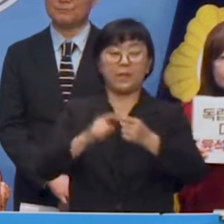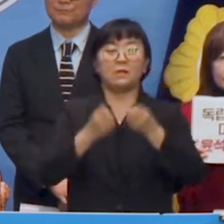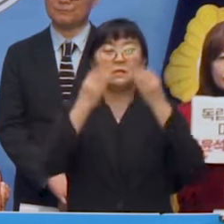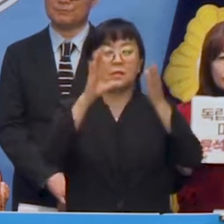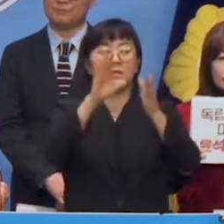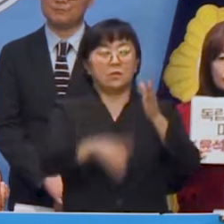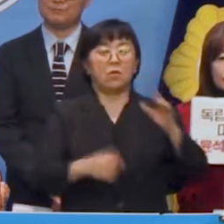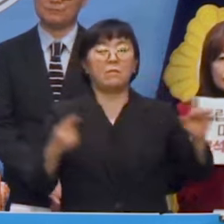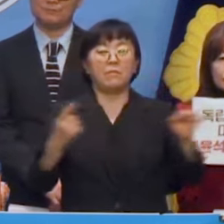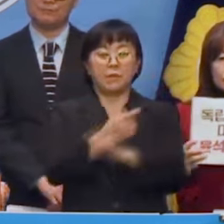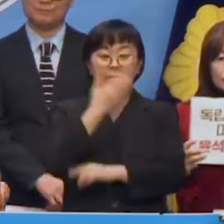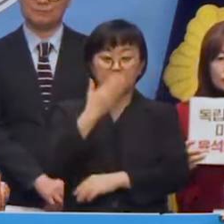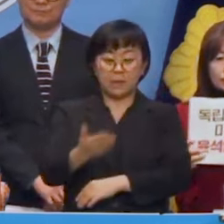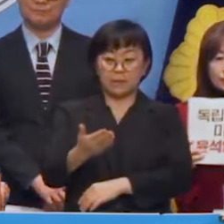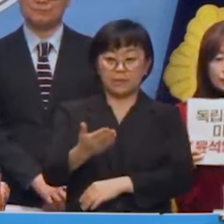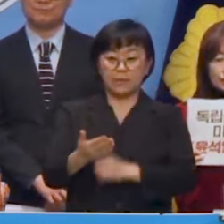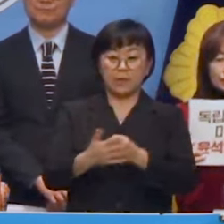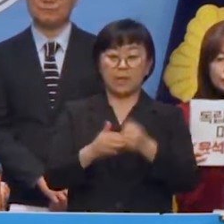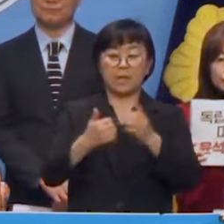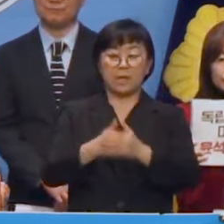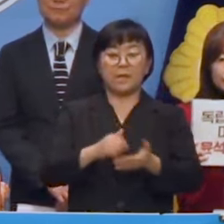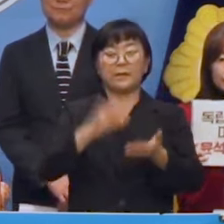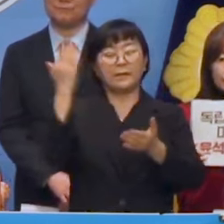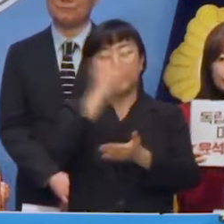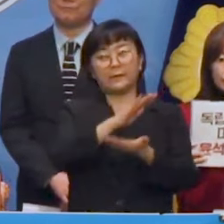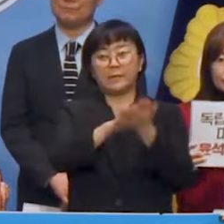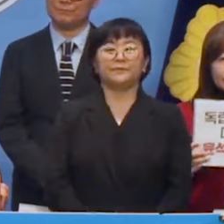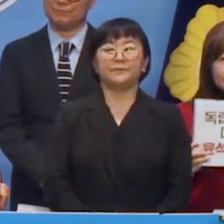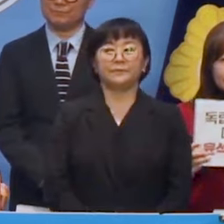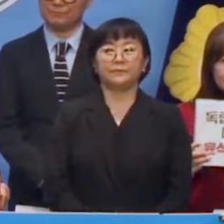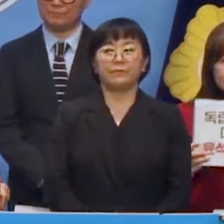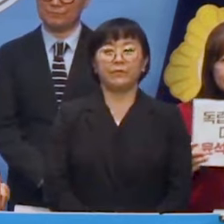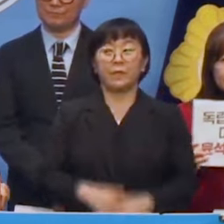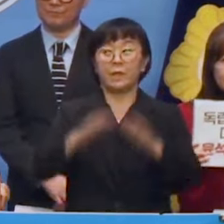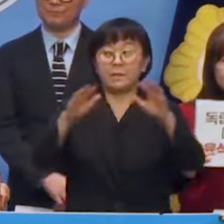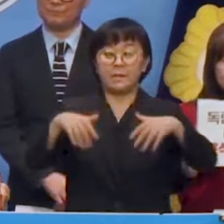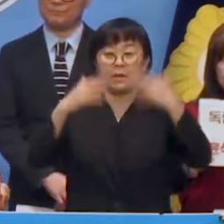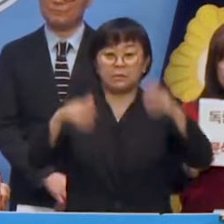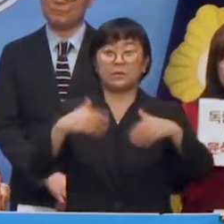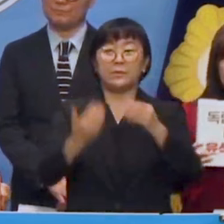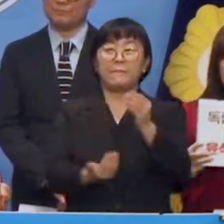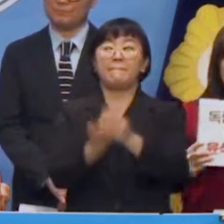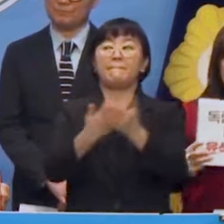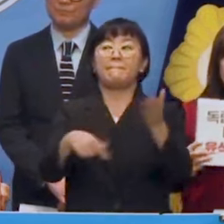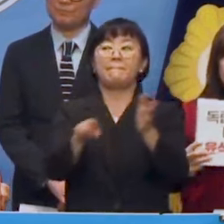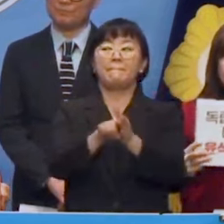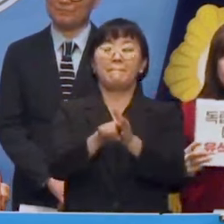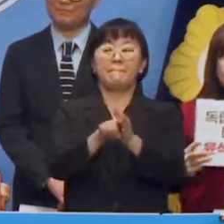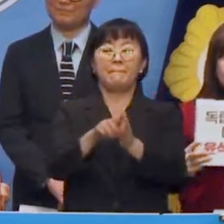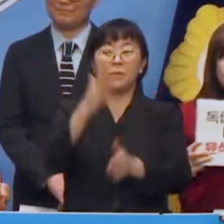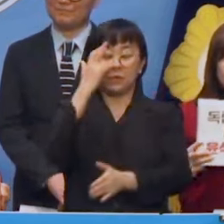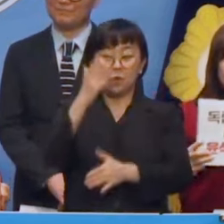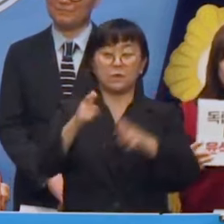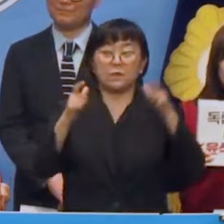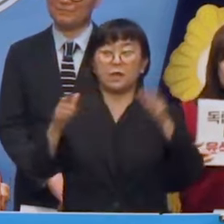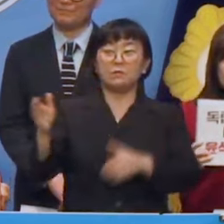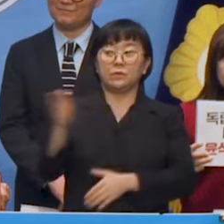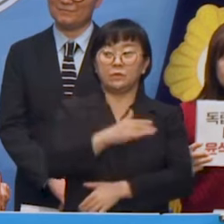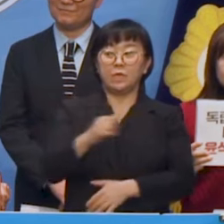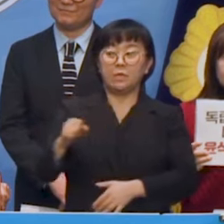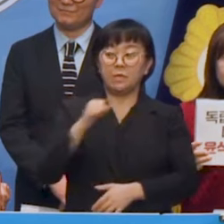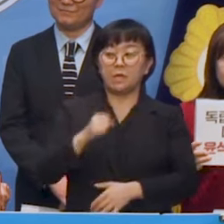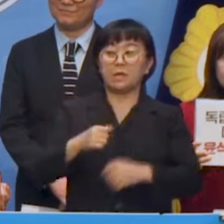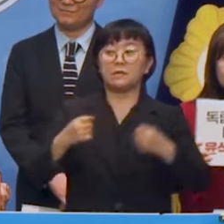시대로의 전환을 불러일으키는 정화의 바람이 될 것입니다. 그 바람을 불러일으키기 위해 용산에서부터